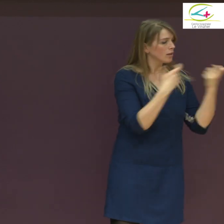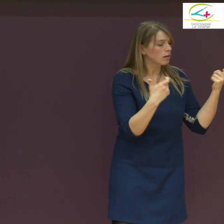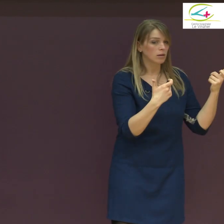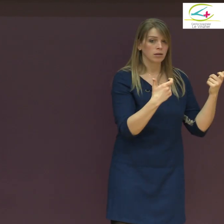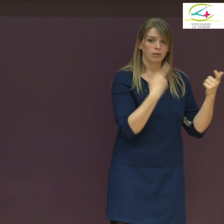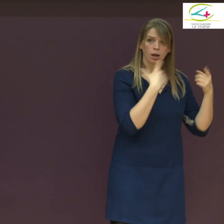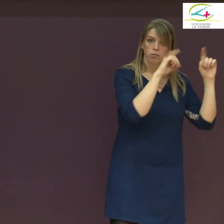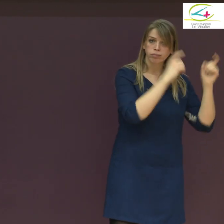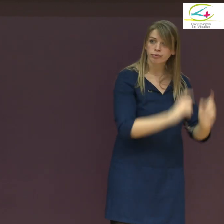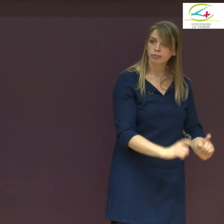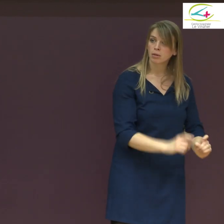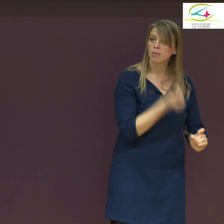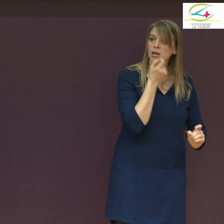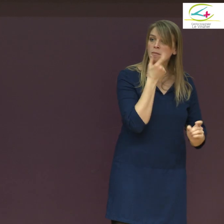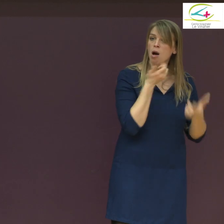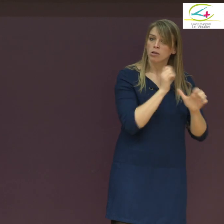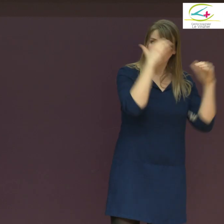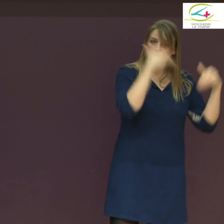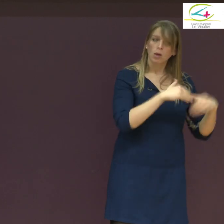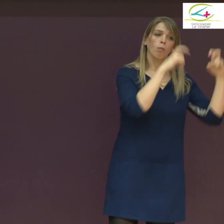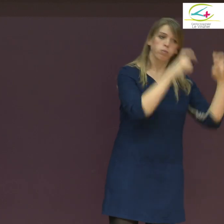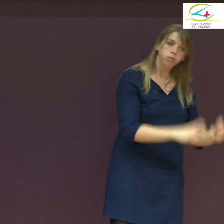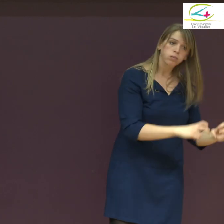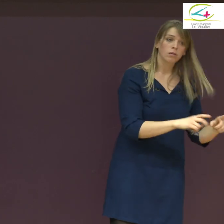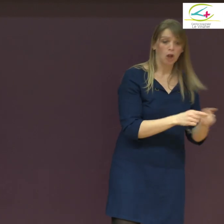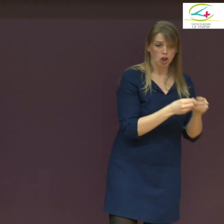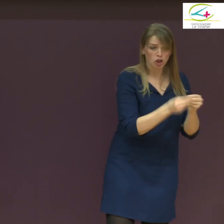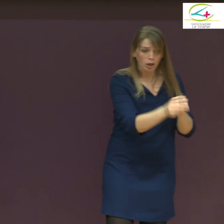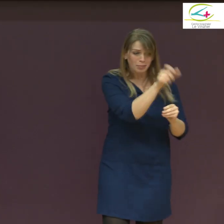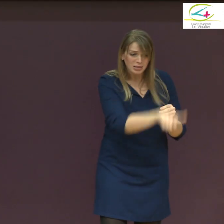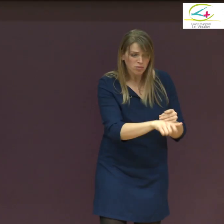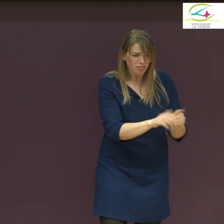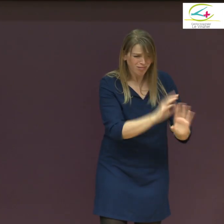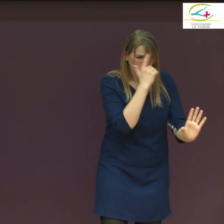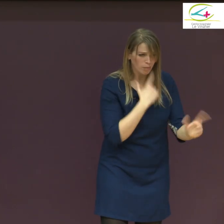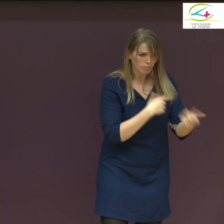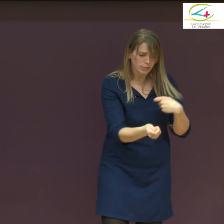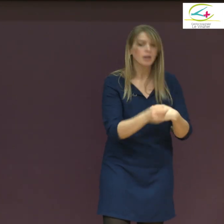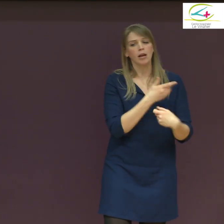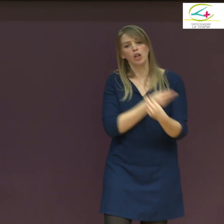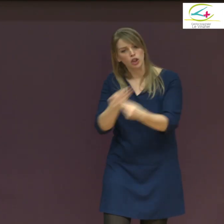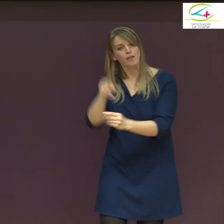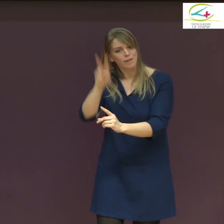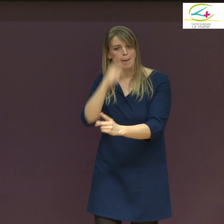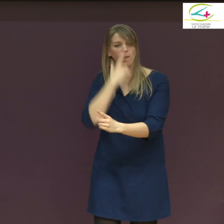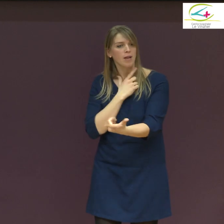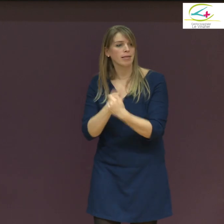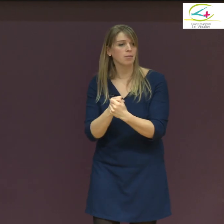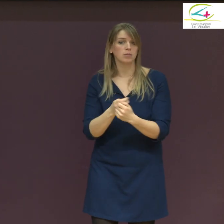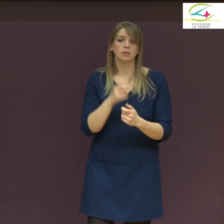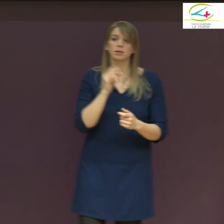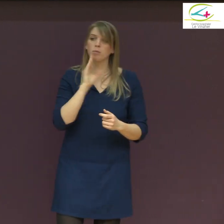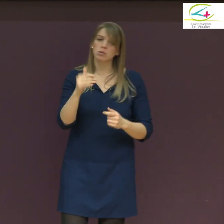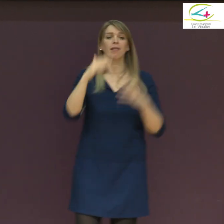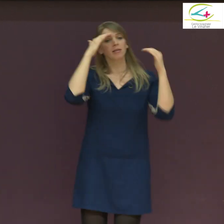de prescription d'antidépresseurs, ben parce que les antidépresseurs étaient donnés aux mêmes personnes. Donc la dépression, c'est une bonne question, mais oui, c'est une question très